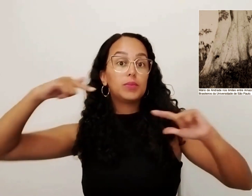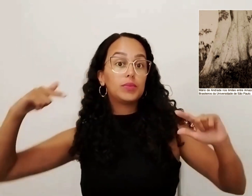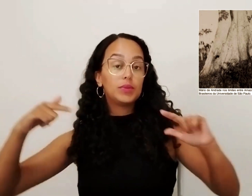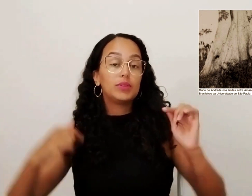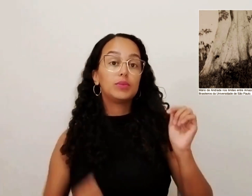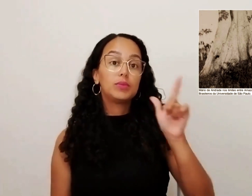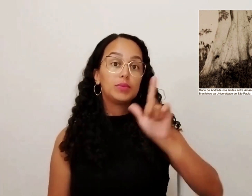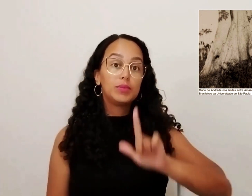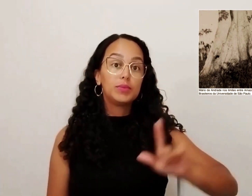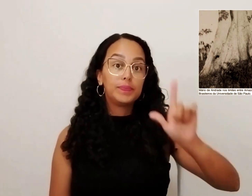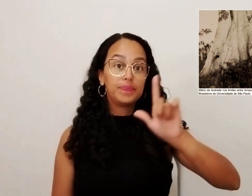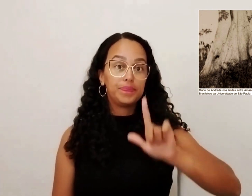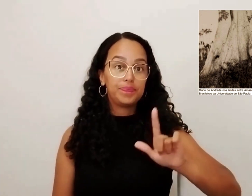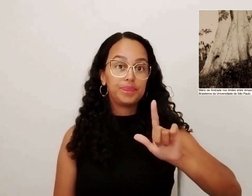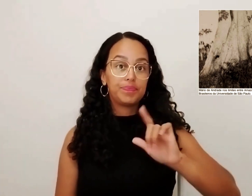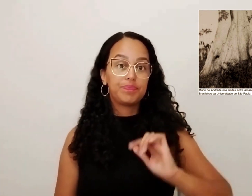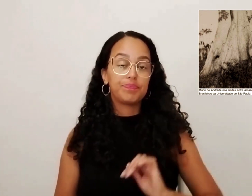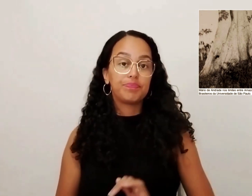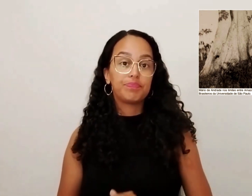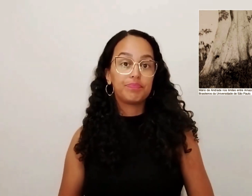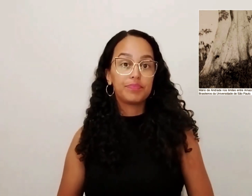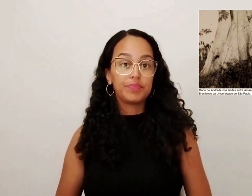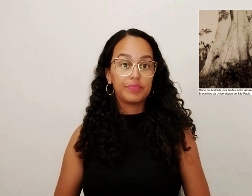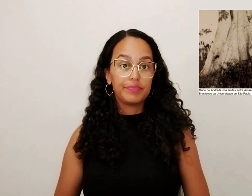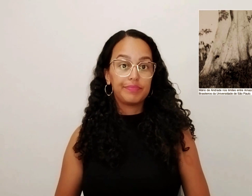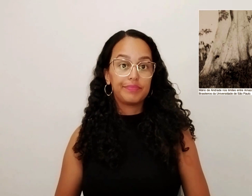de Macunaíma uma